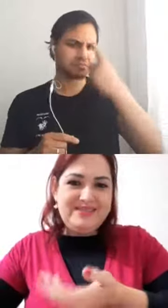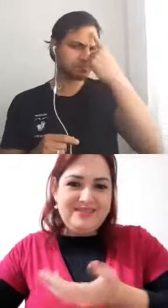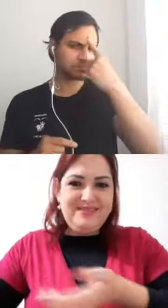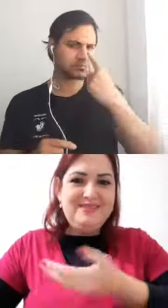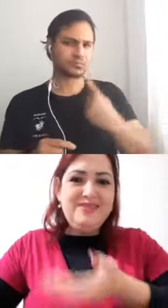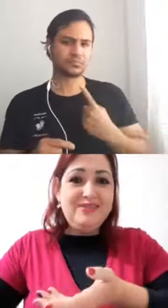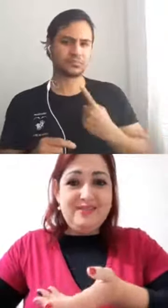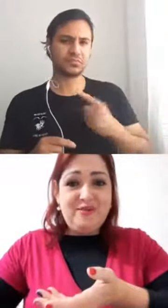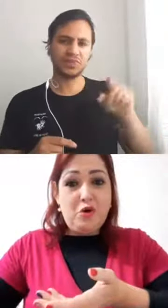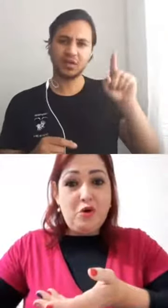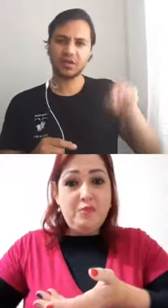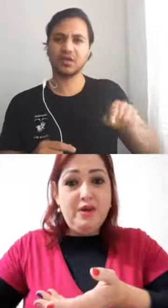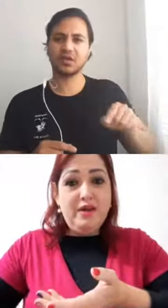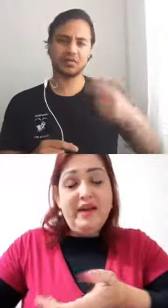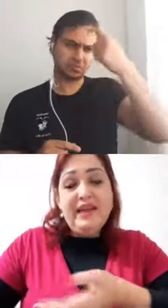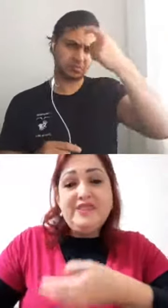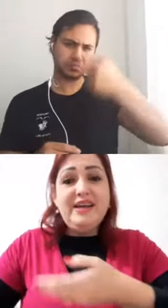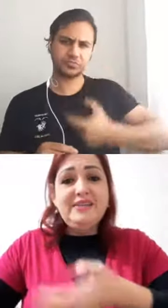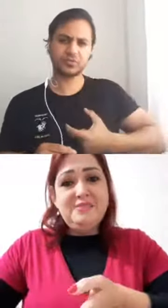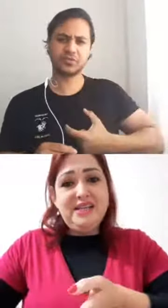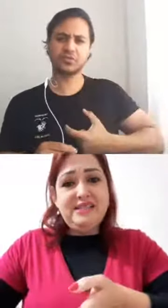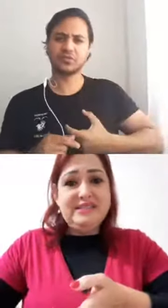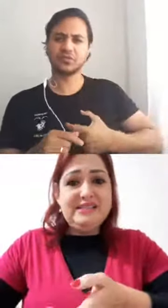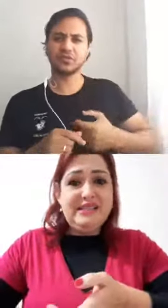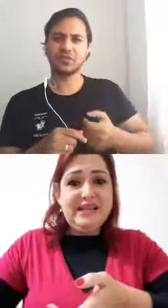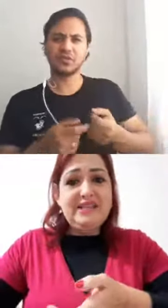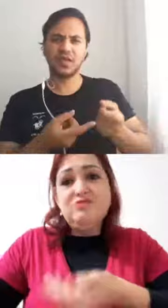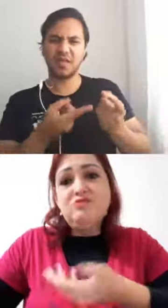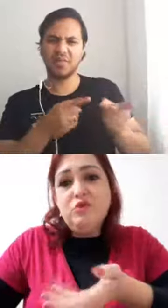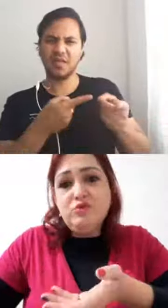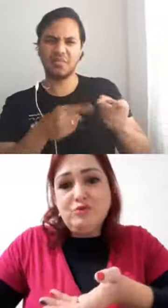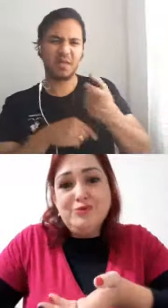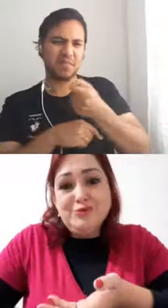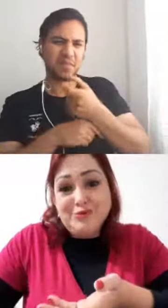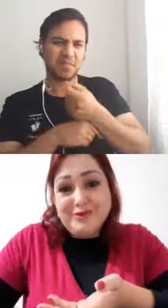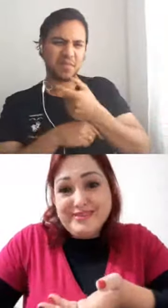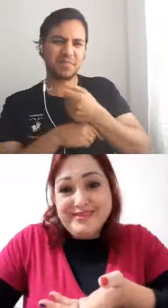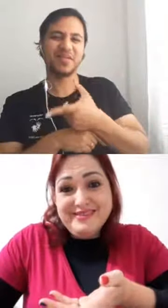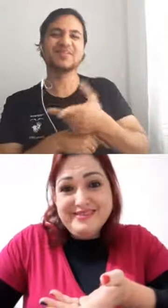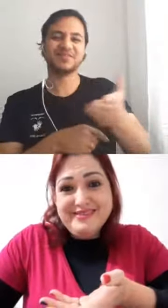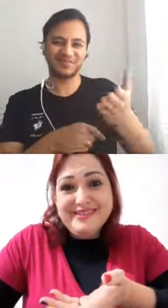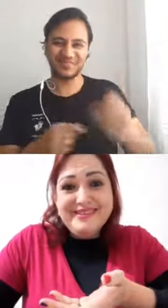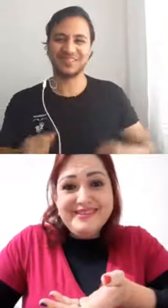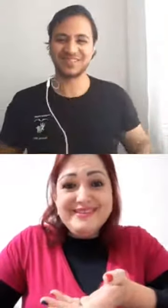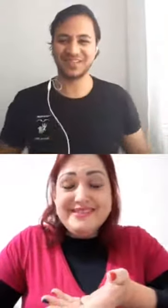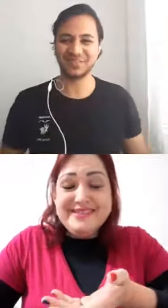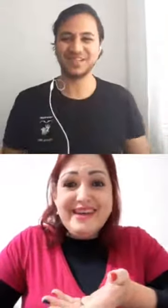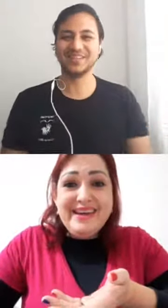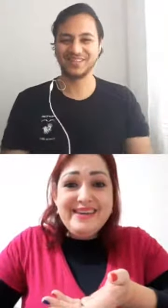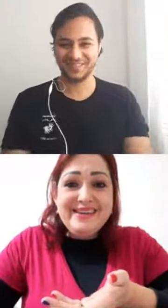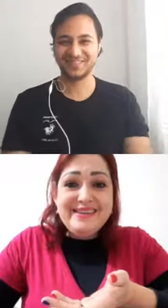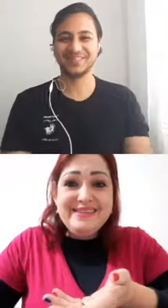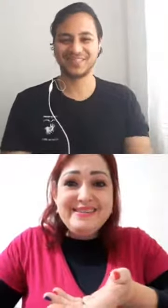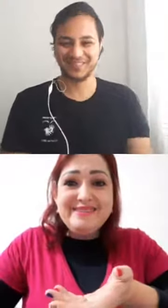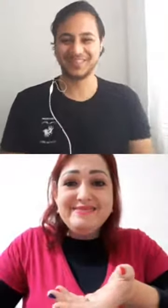delas são dessa forma. Elas fazem brincadeiras sem graça com todo mundo,